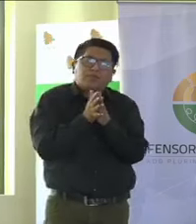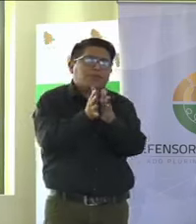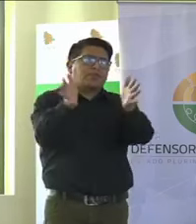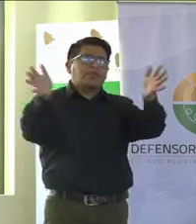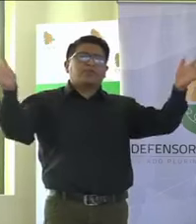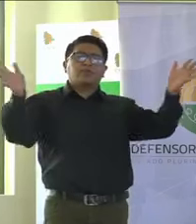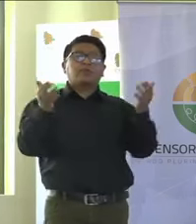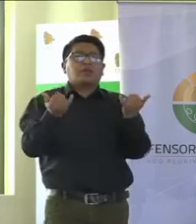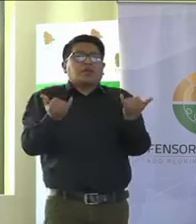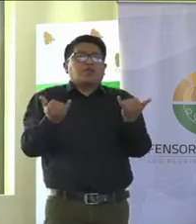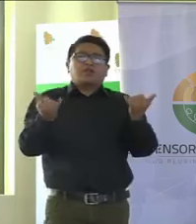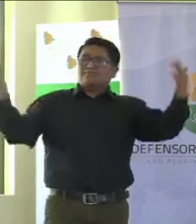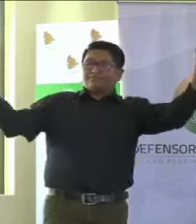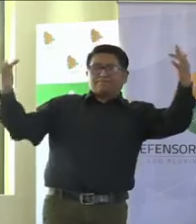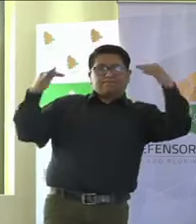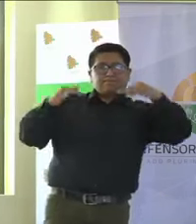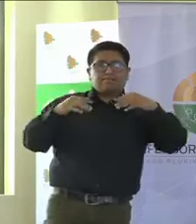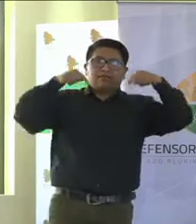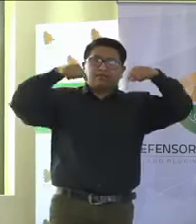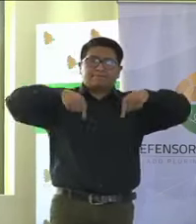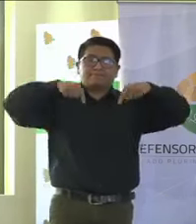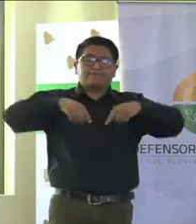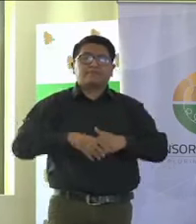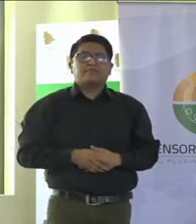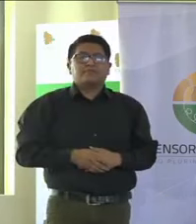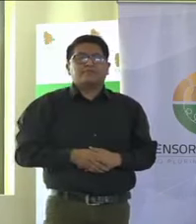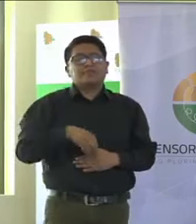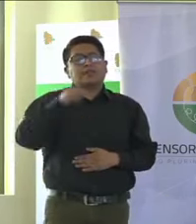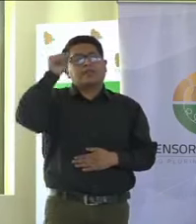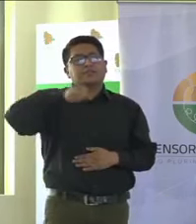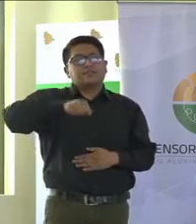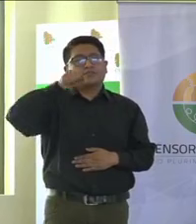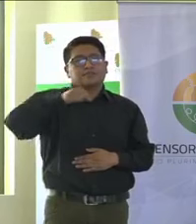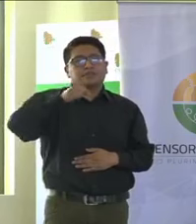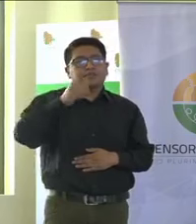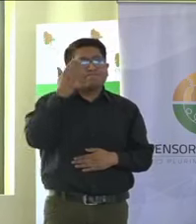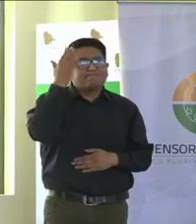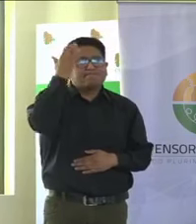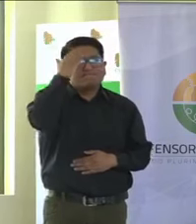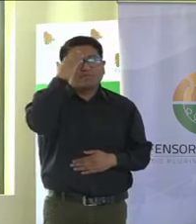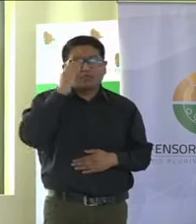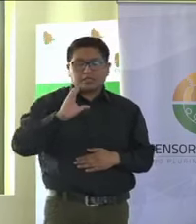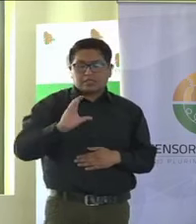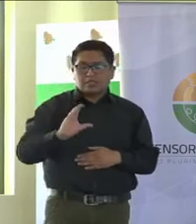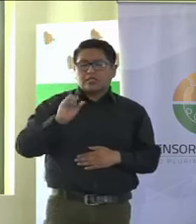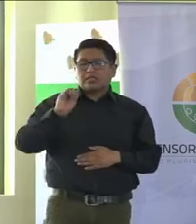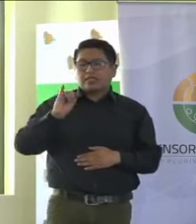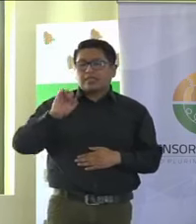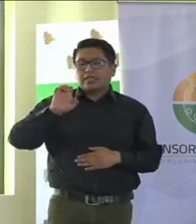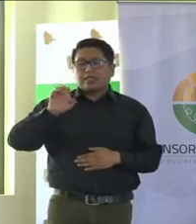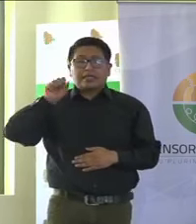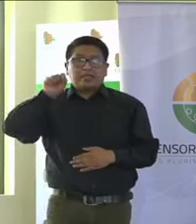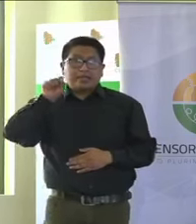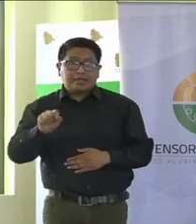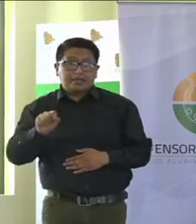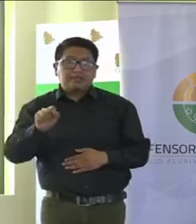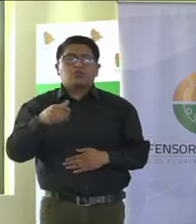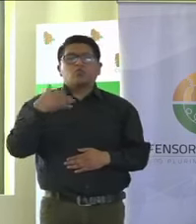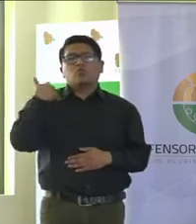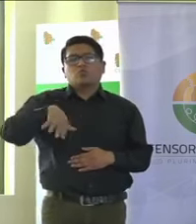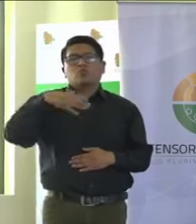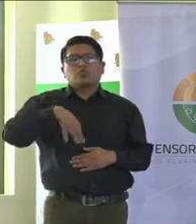este solemne acto. Pues definitivamente para CIES es un gran honor nuevamente estar